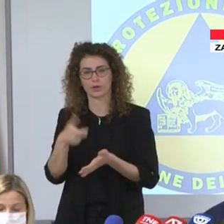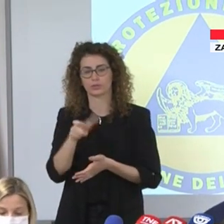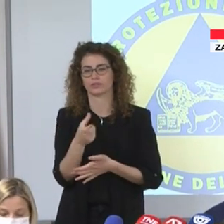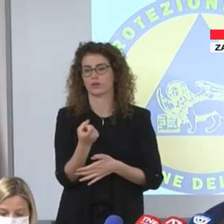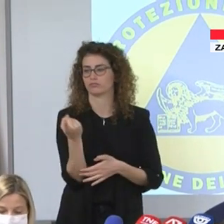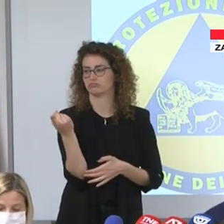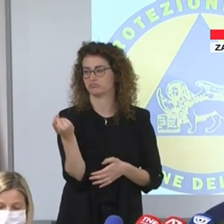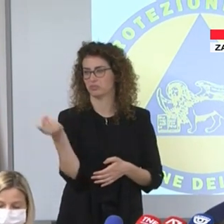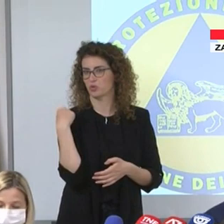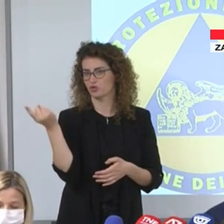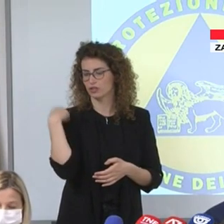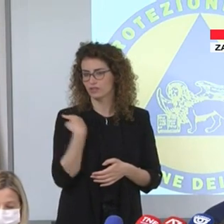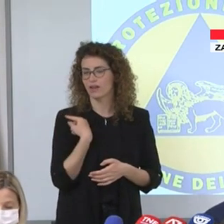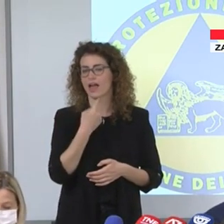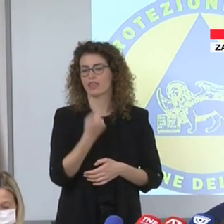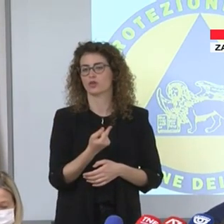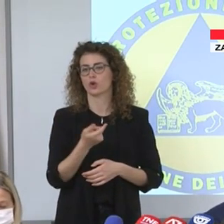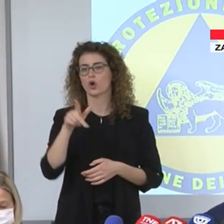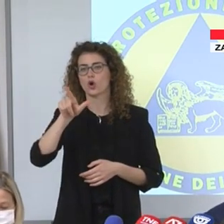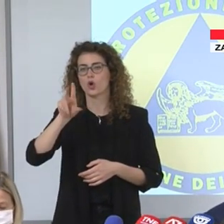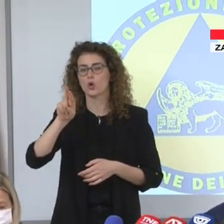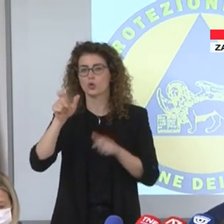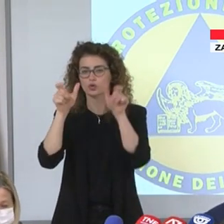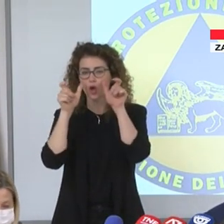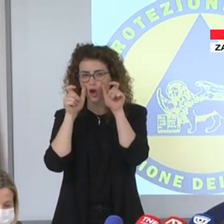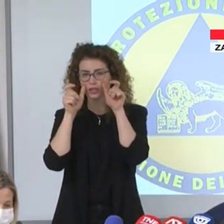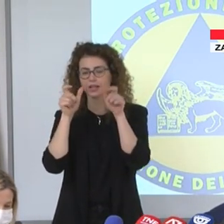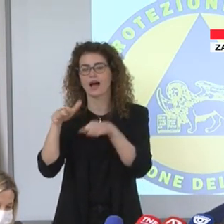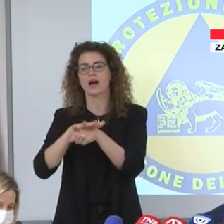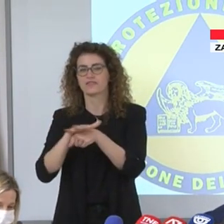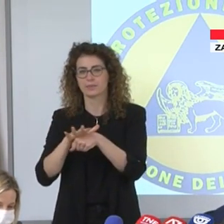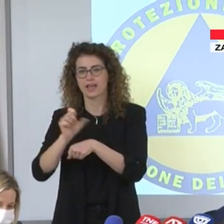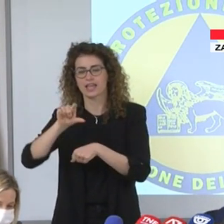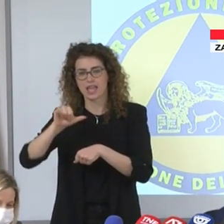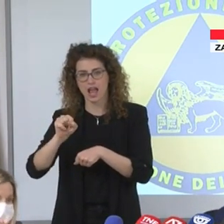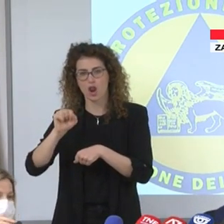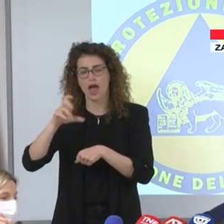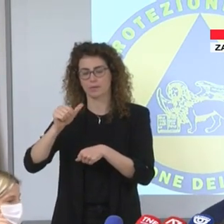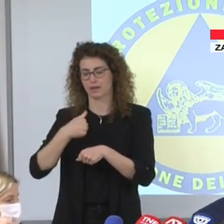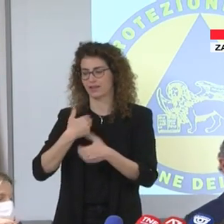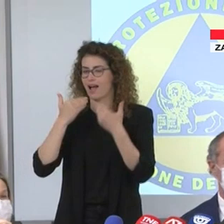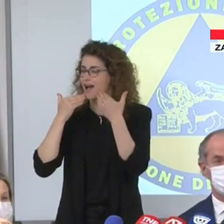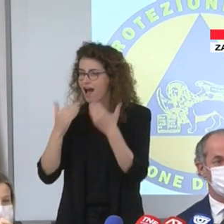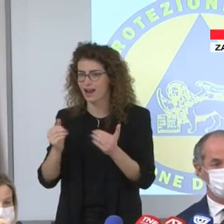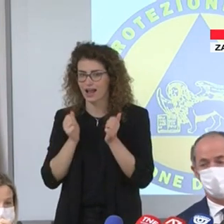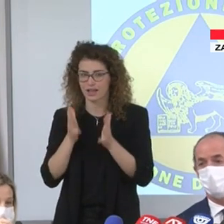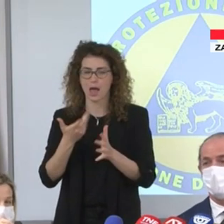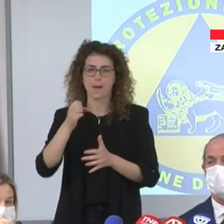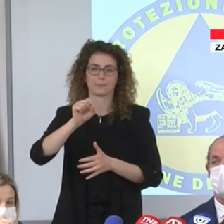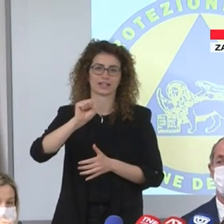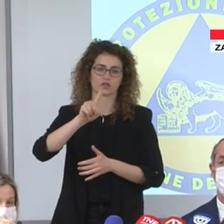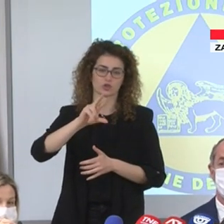abbiamo citato Luxottica, la famiglia Riello, Hermec, che ringrazio ancora per la disponibilità,